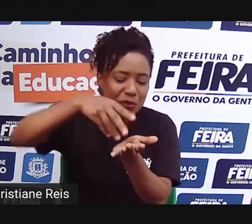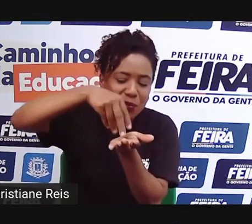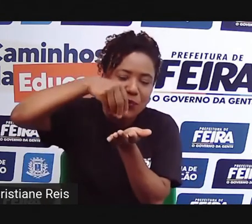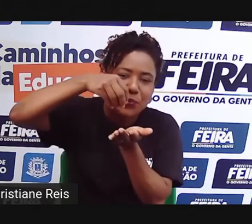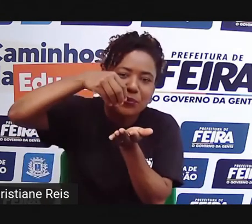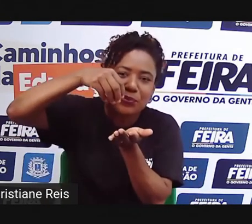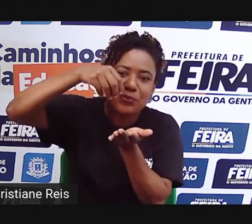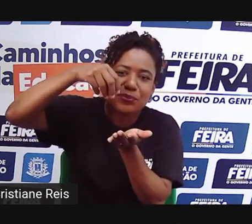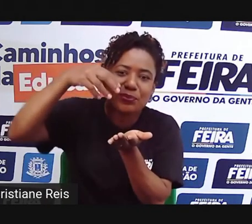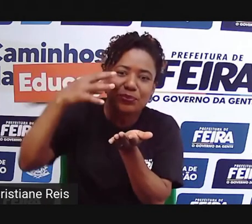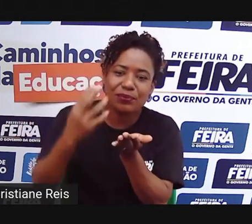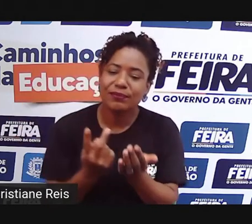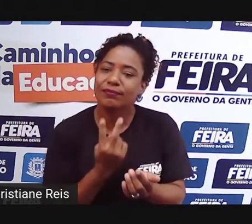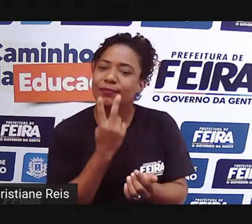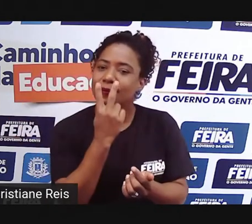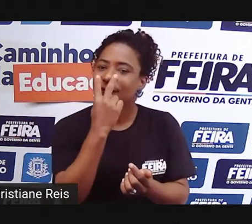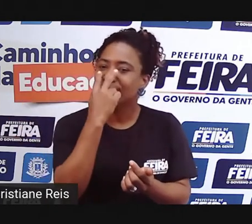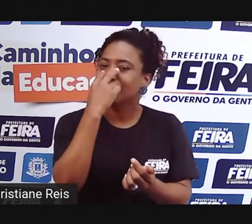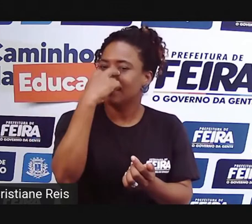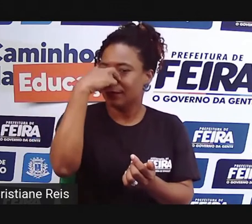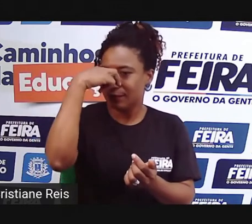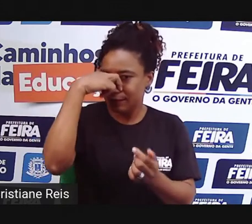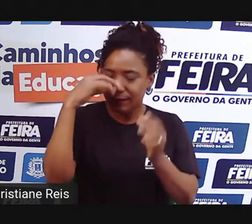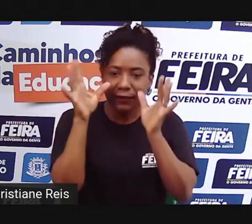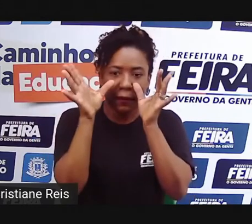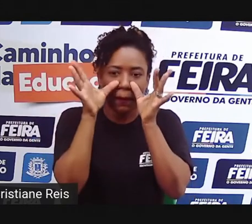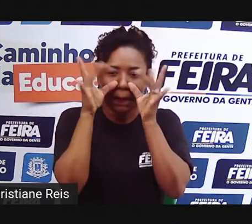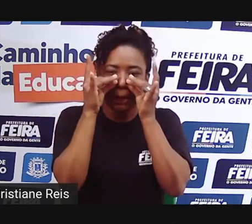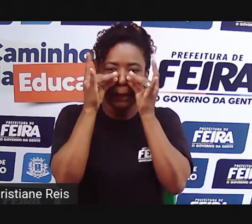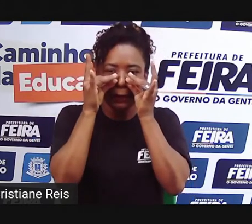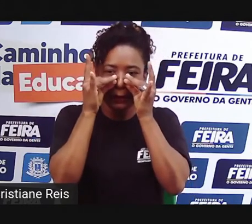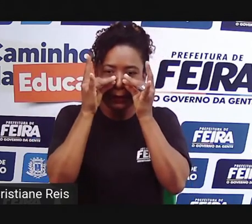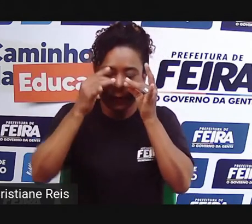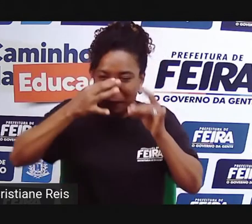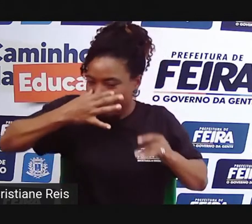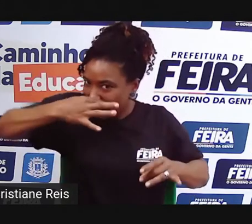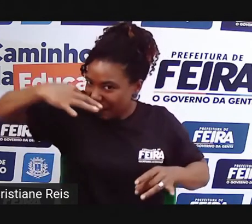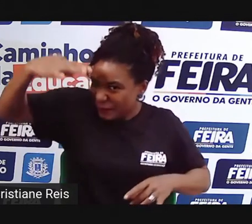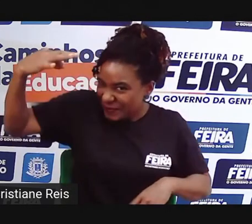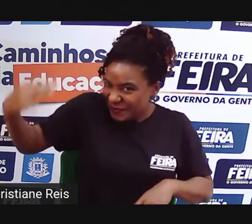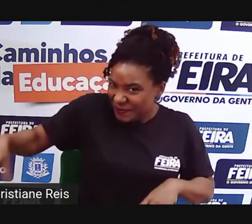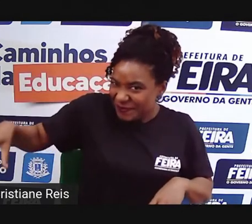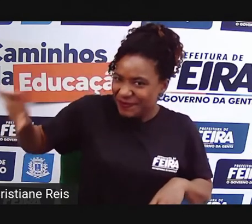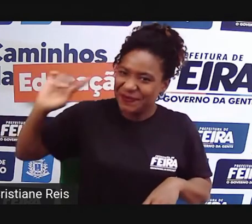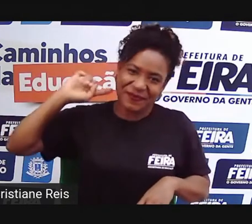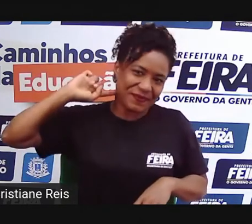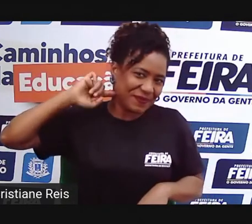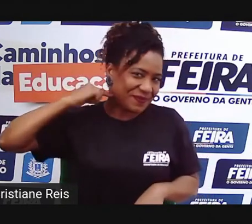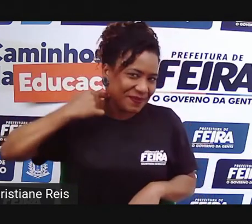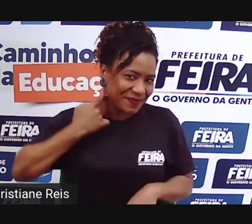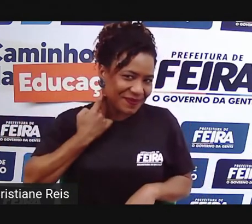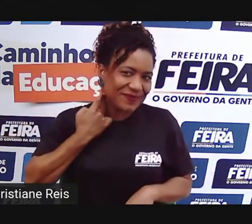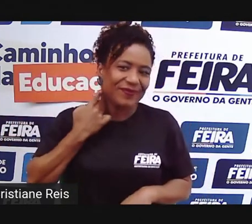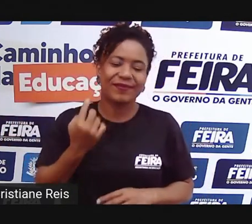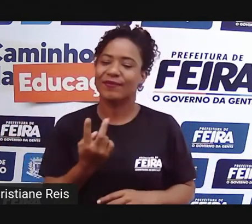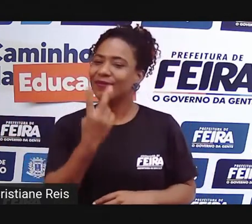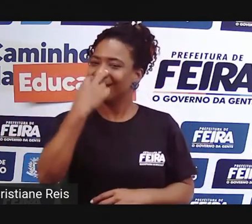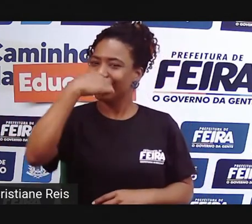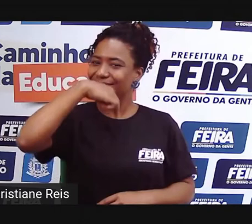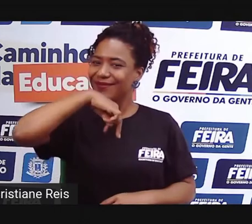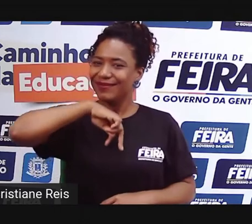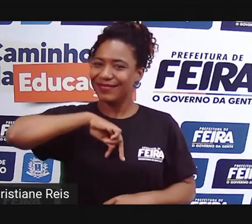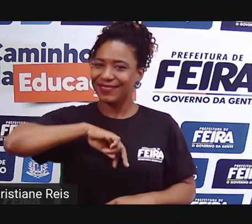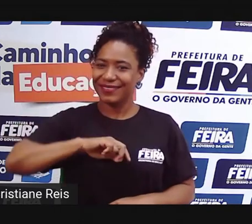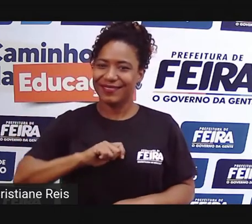nosso nariz filtra para não fazer mal, para que não possa fazer mal para o nosso corpo. Então, quando a gente respira, o ar